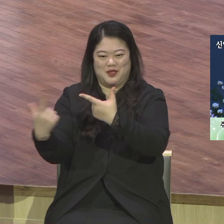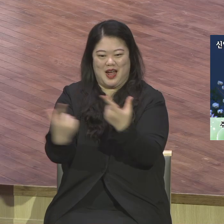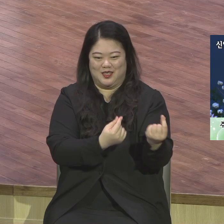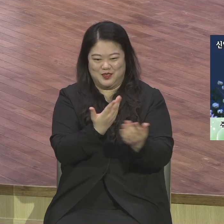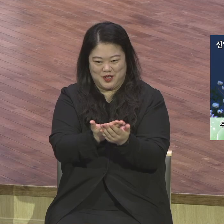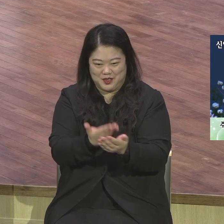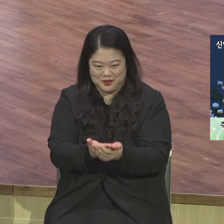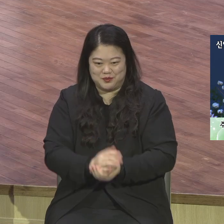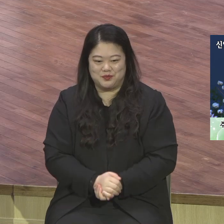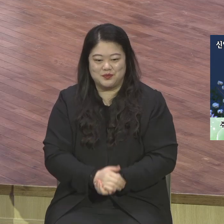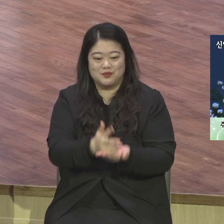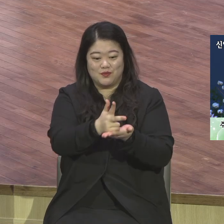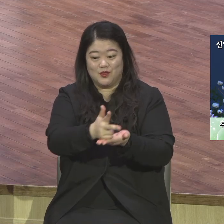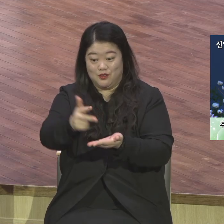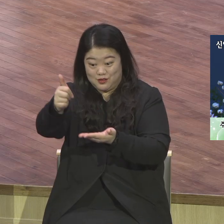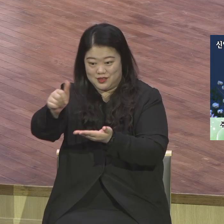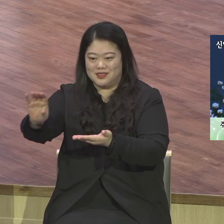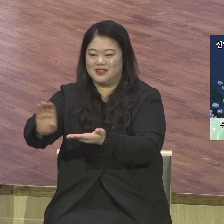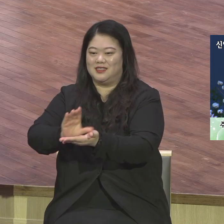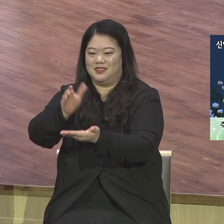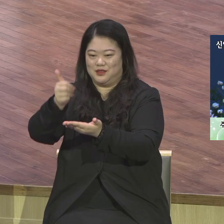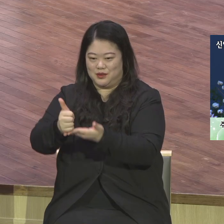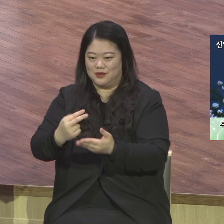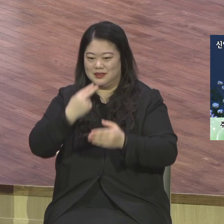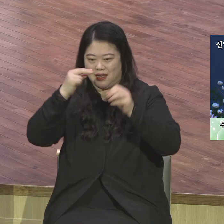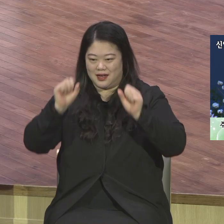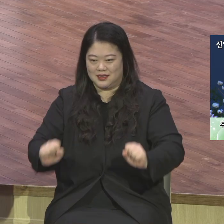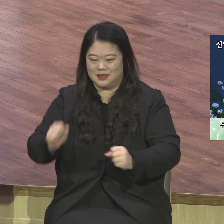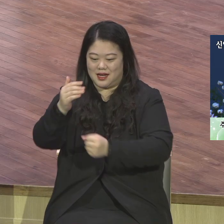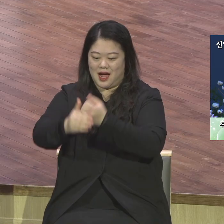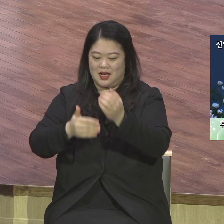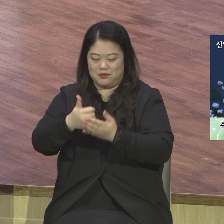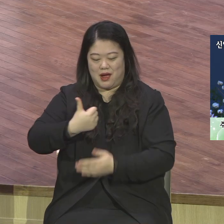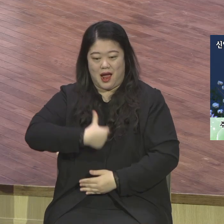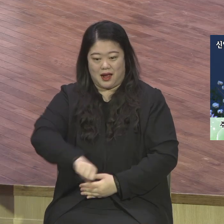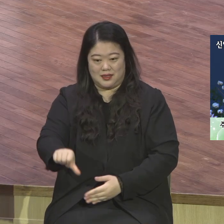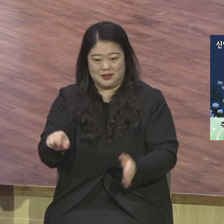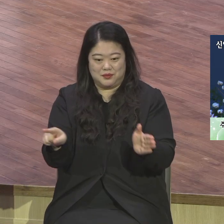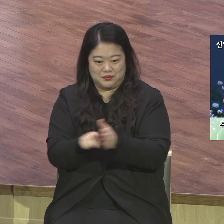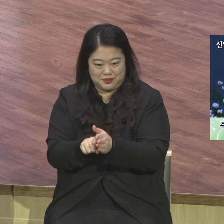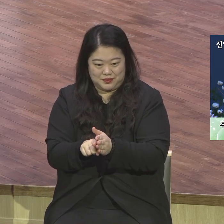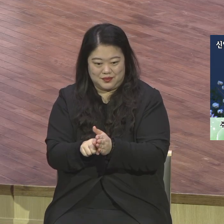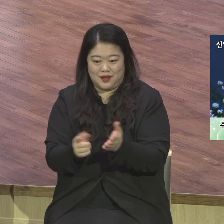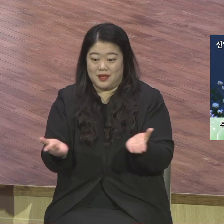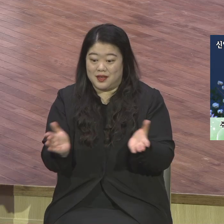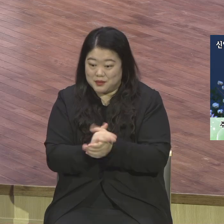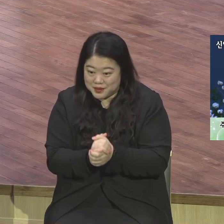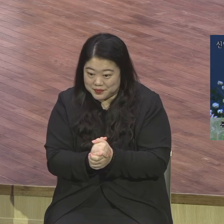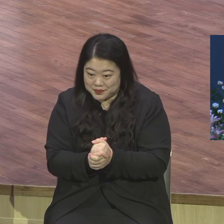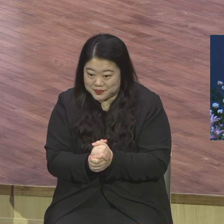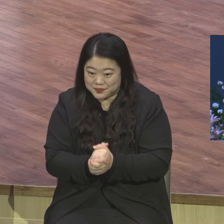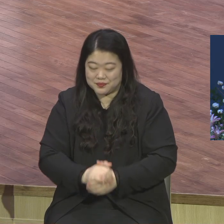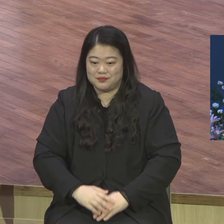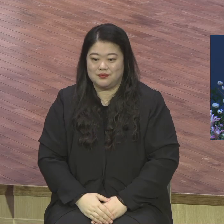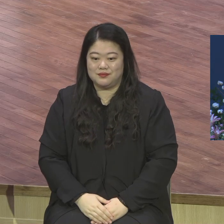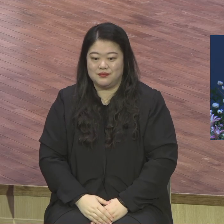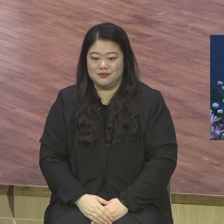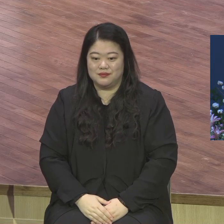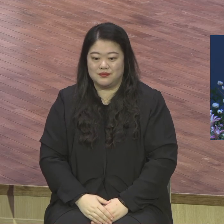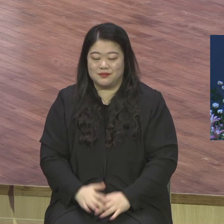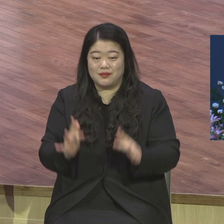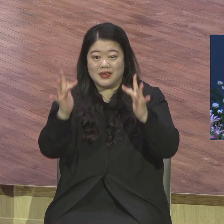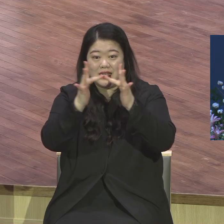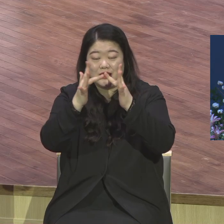고백합니다. 주는 그리스도시요 살아계신 하나님의 아들이십니다. 아멘. 우리 온라인